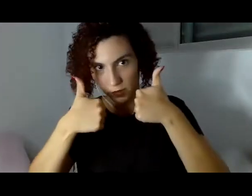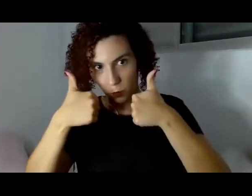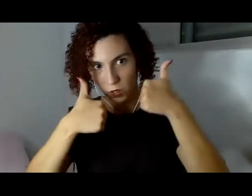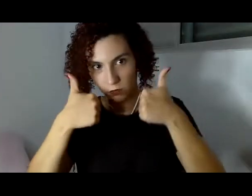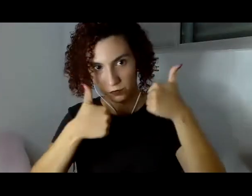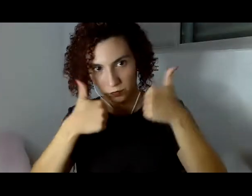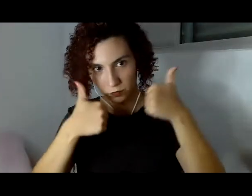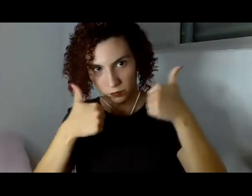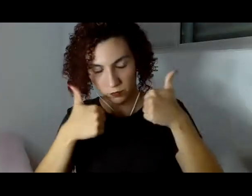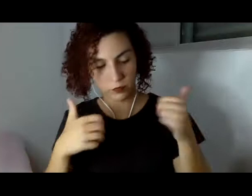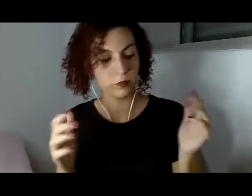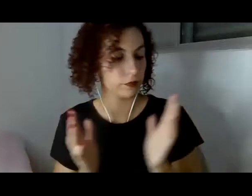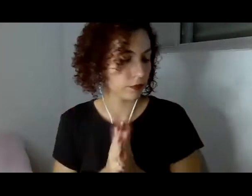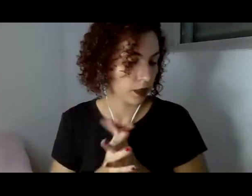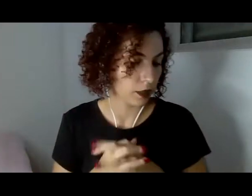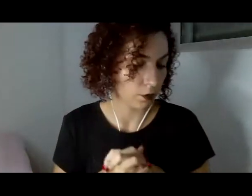Tranquilo?